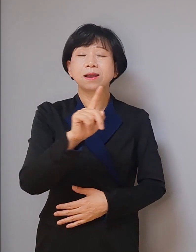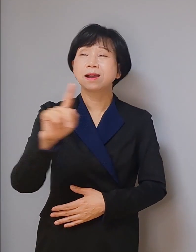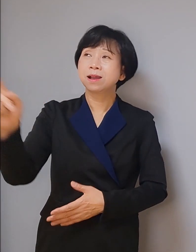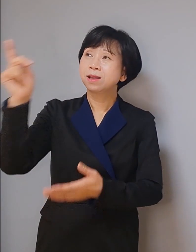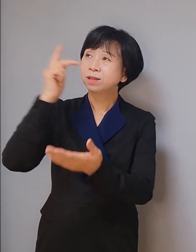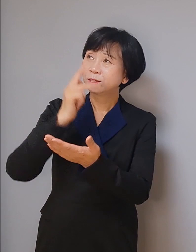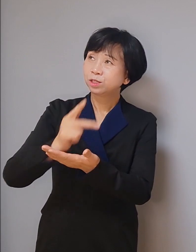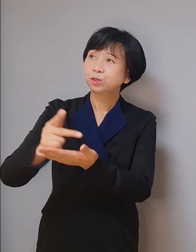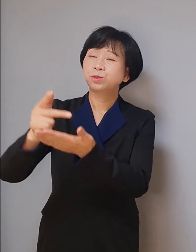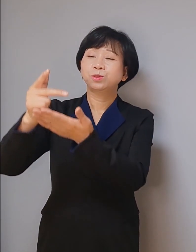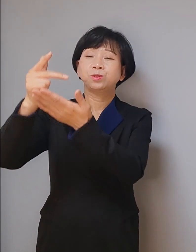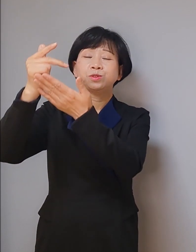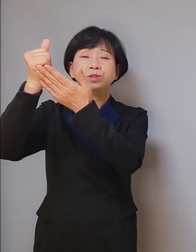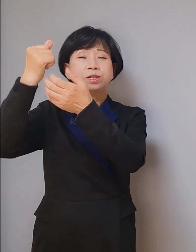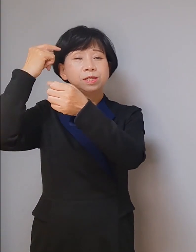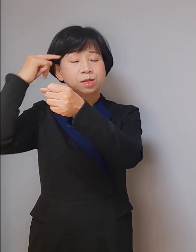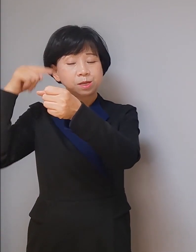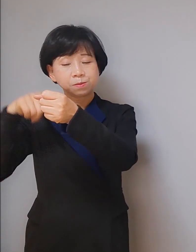성도들아